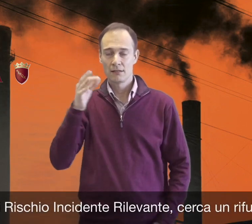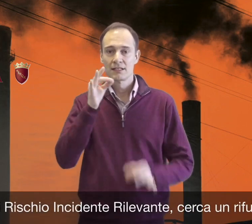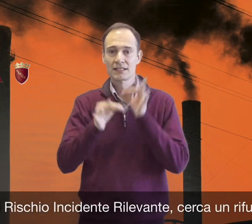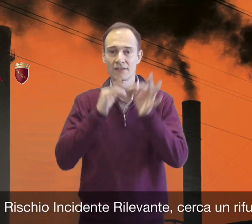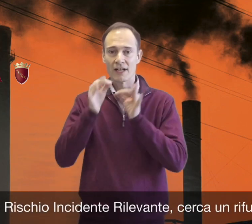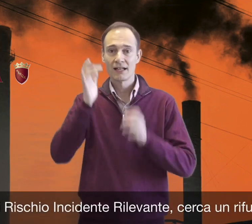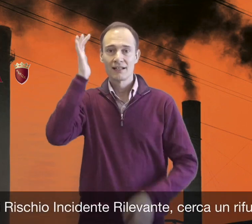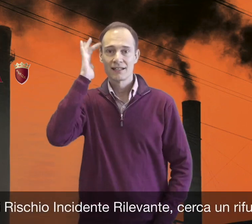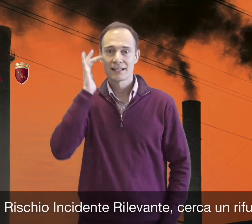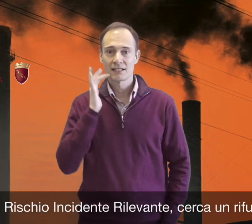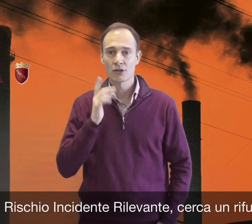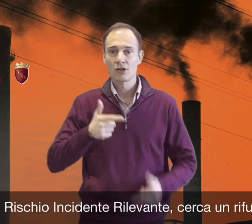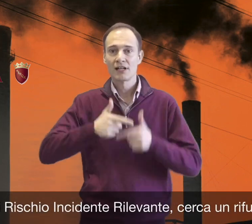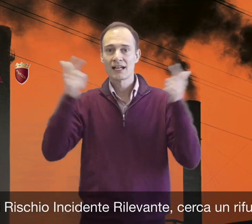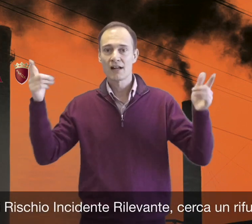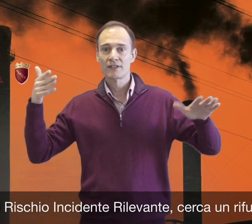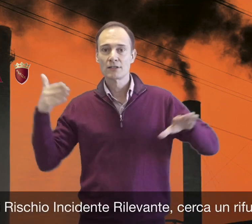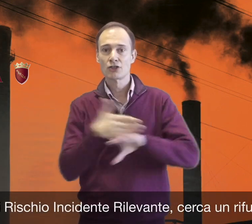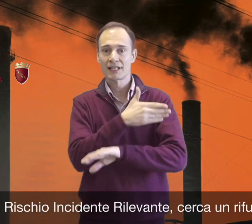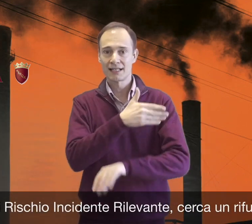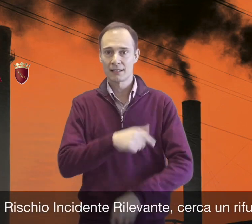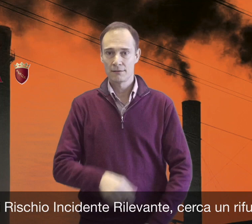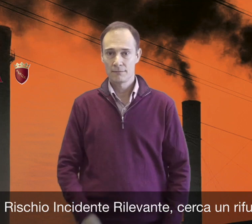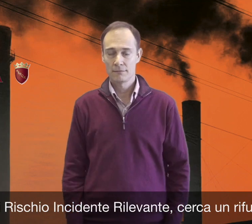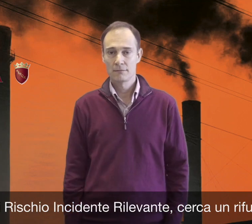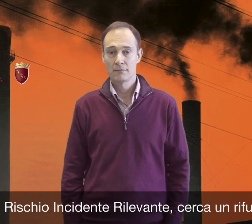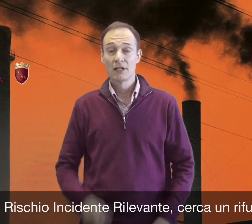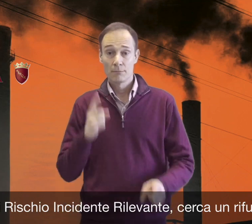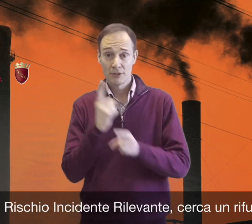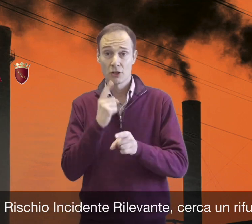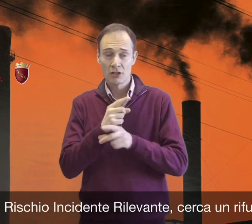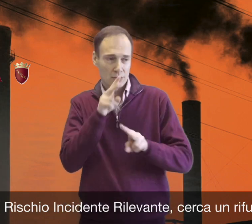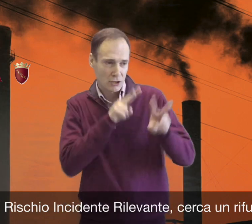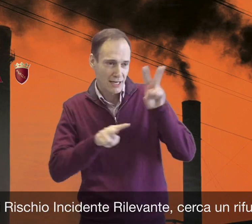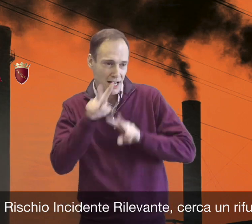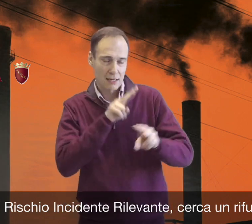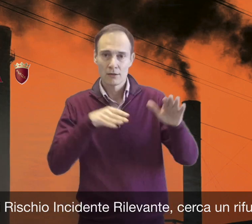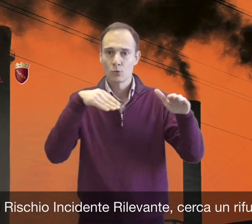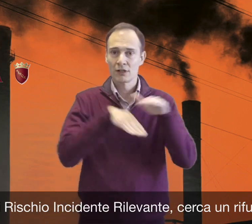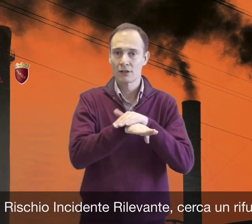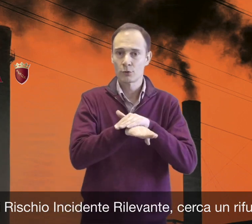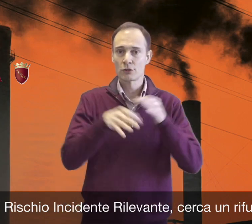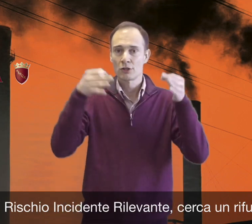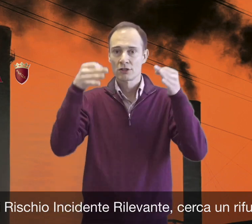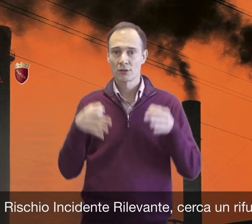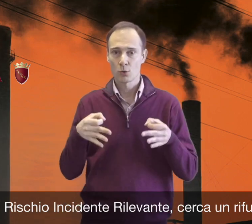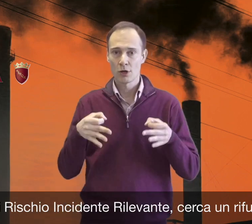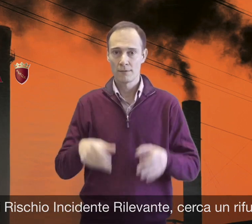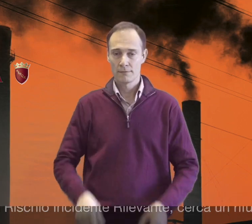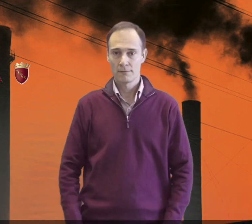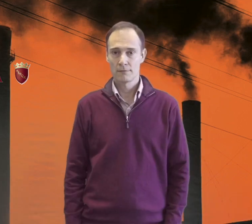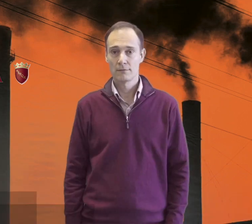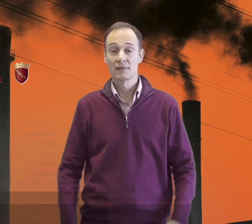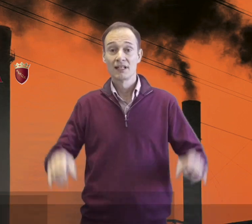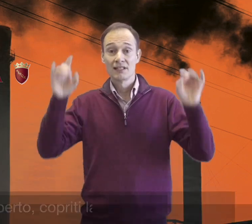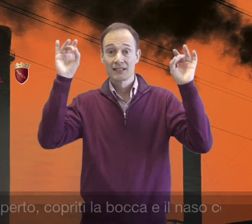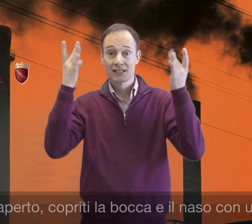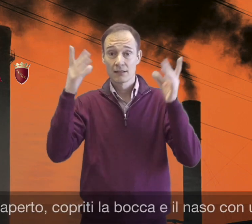rilevante cerca un rifugio sicuro se sei all'aperto copriti